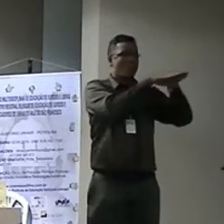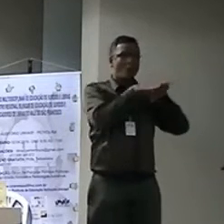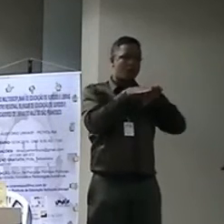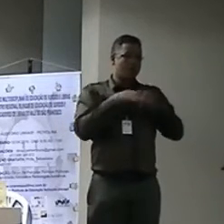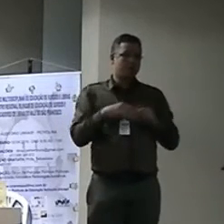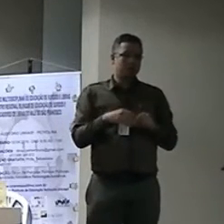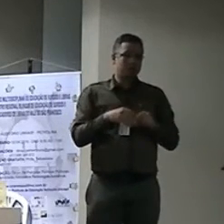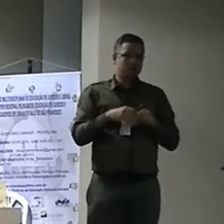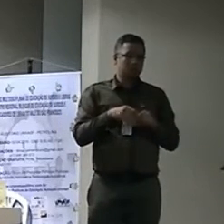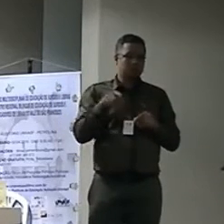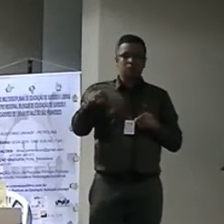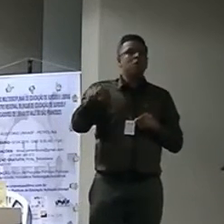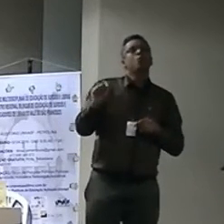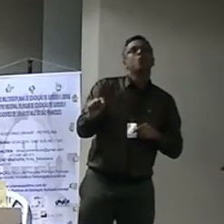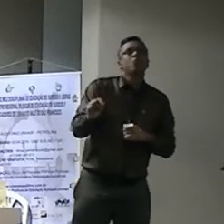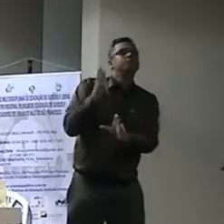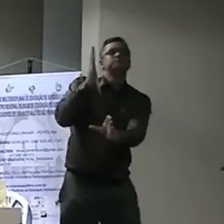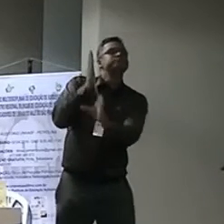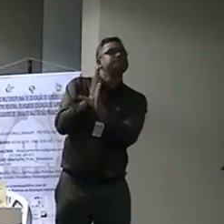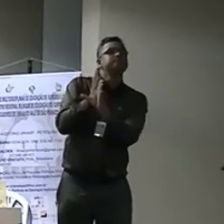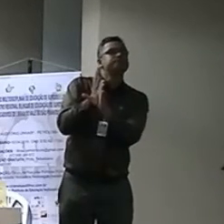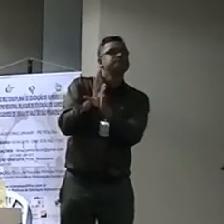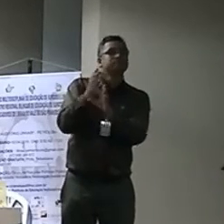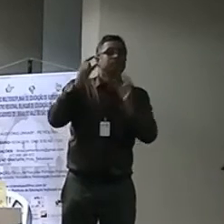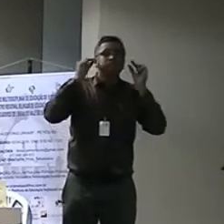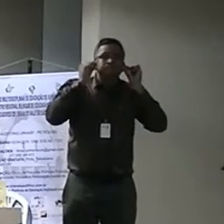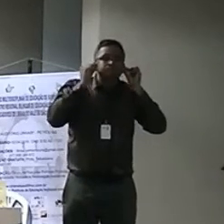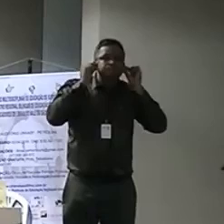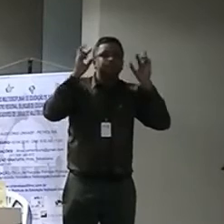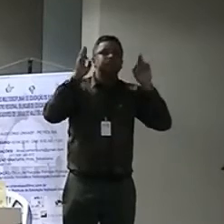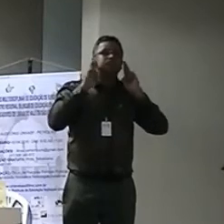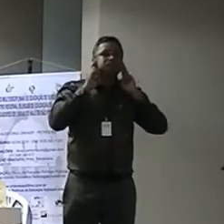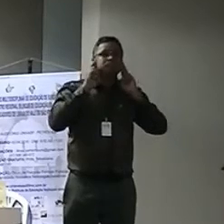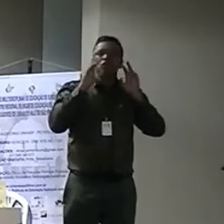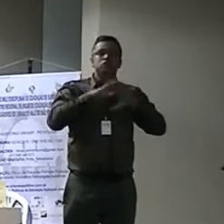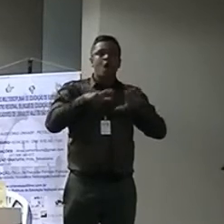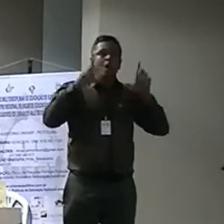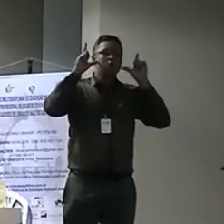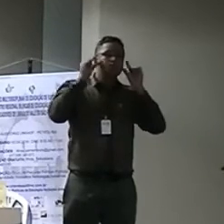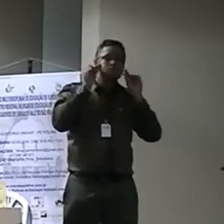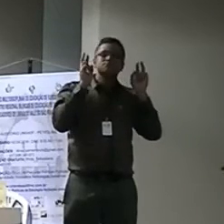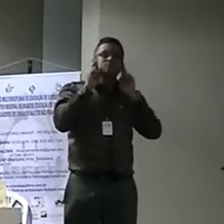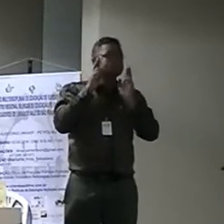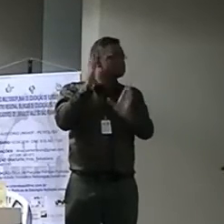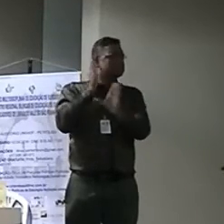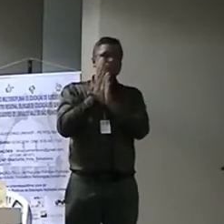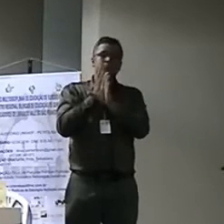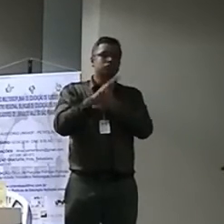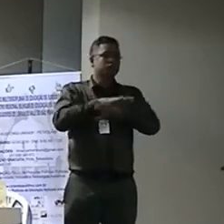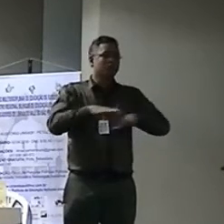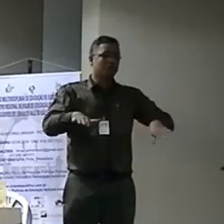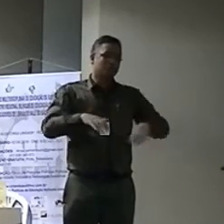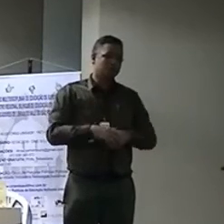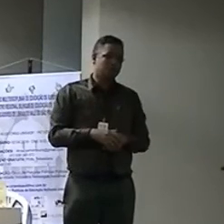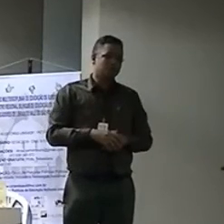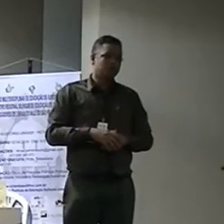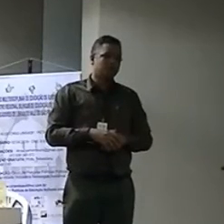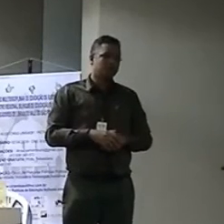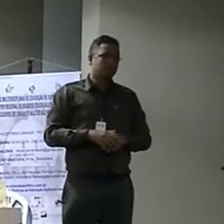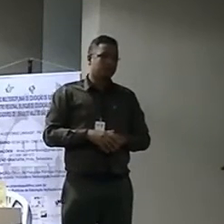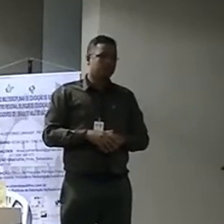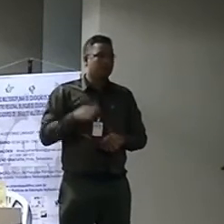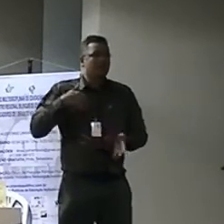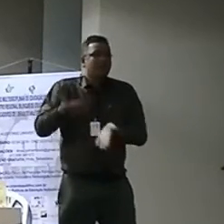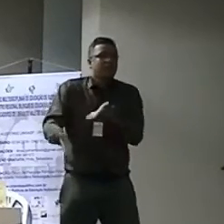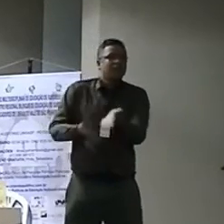Né? Então não é preciso criar privilégios, mas trabalhar regras e limites, com trabalha-se